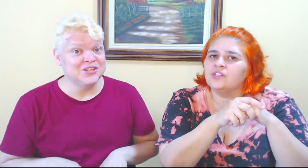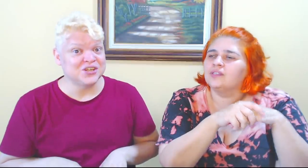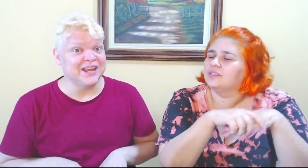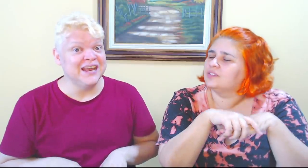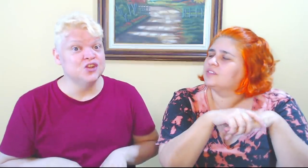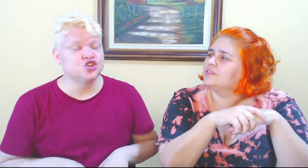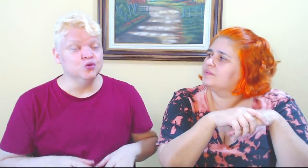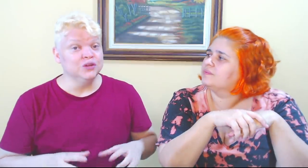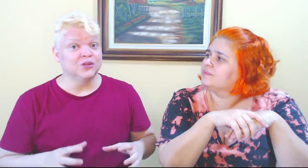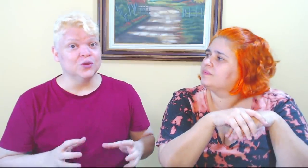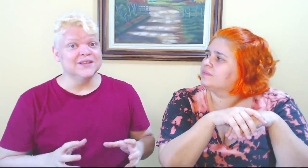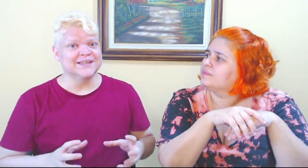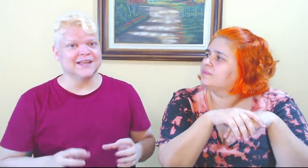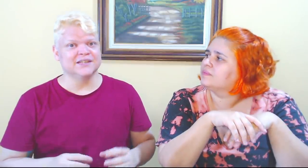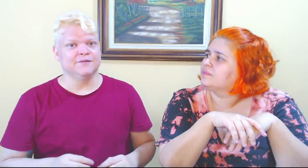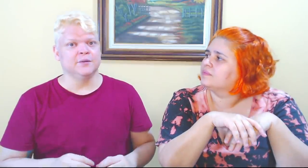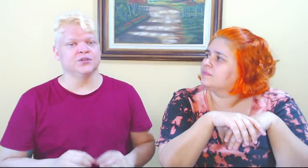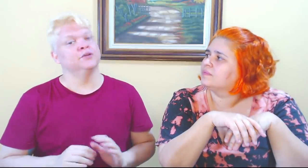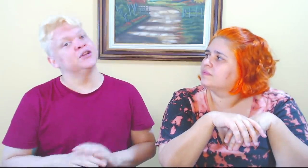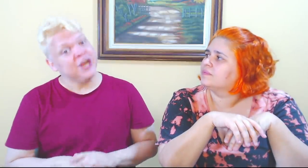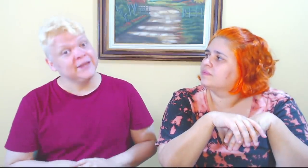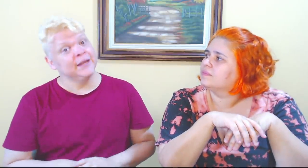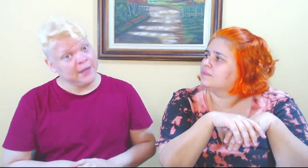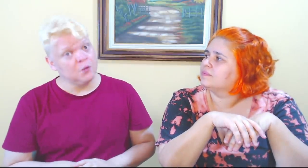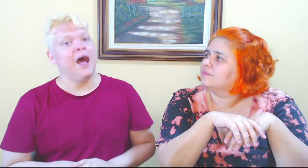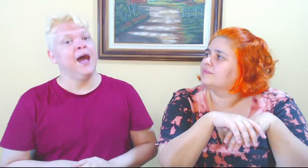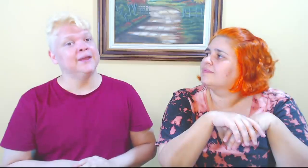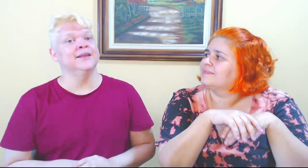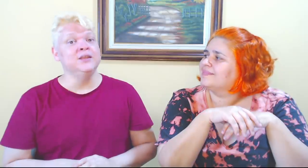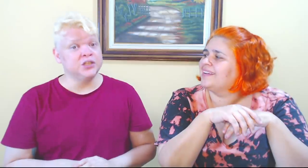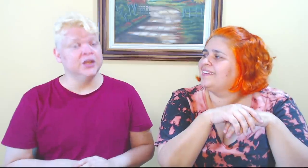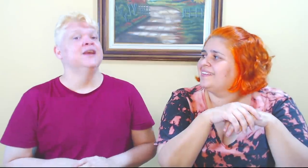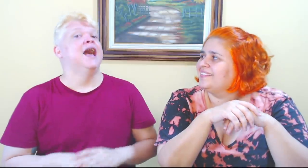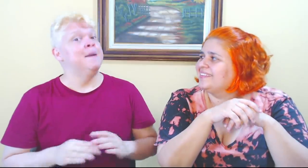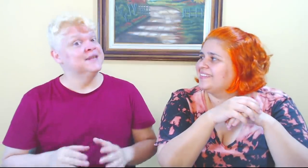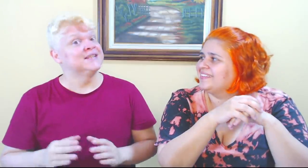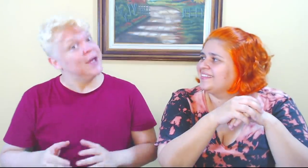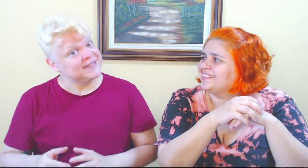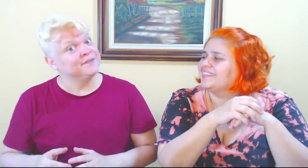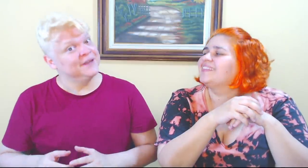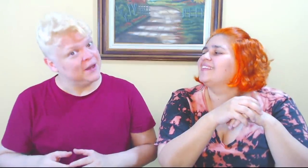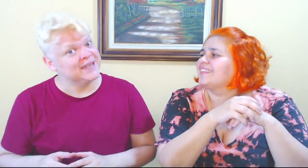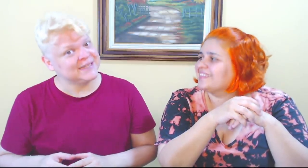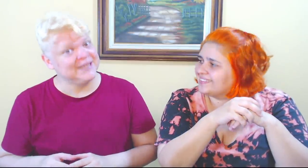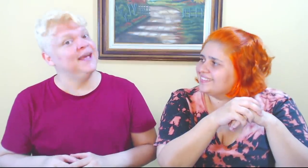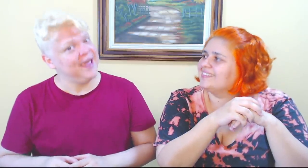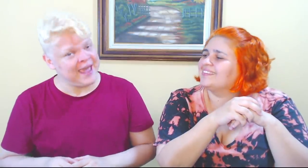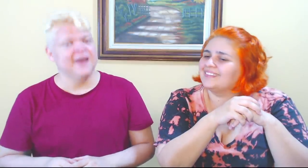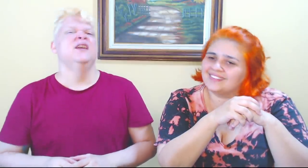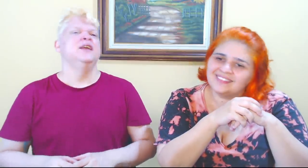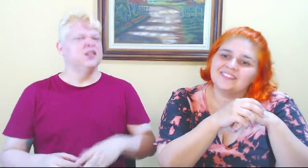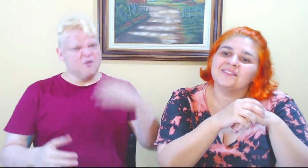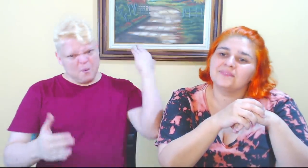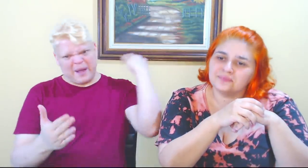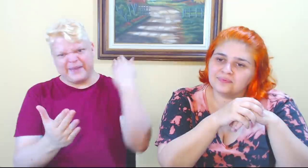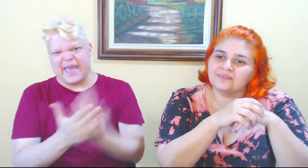Ele junta todas aquelas informações E fala Já entendeu? Ah entendi A missão é essa final Essa aqui É Então vamos para a guerra